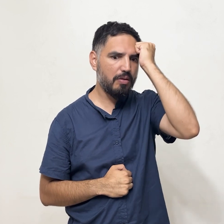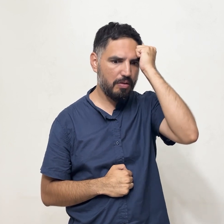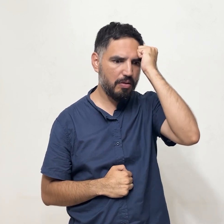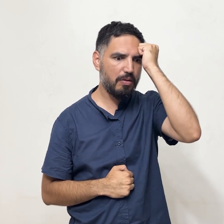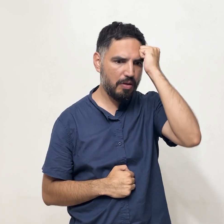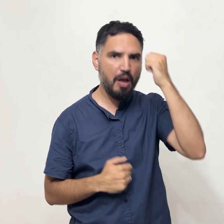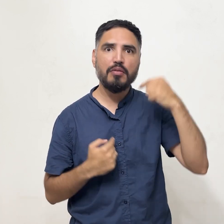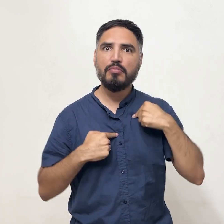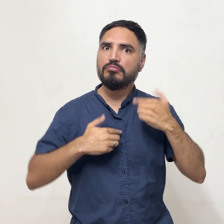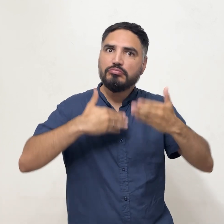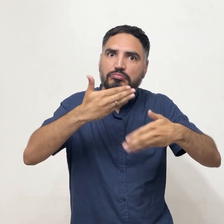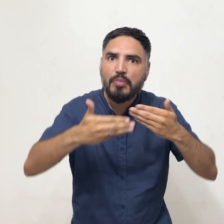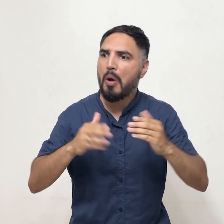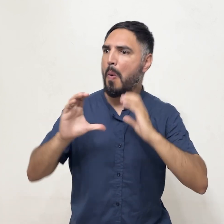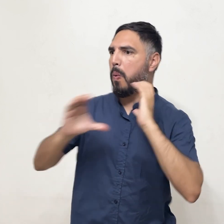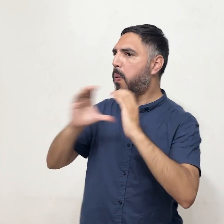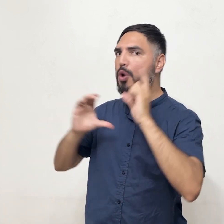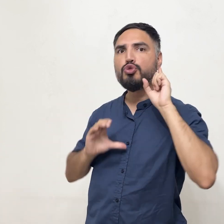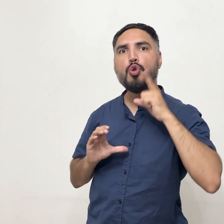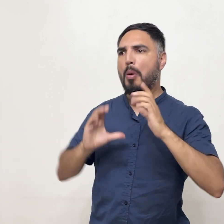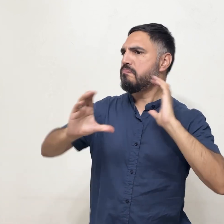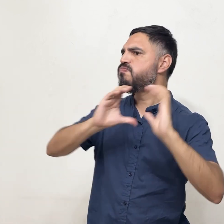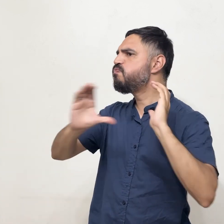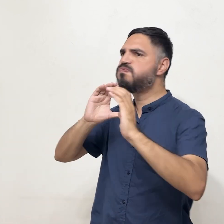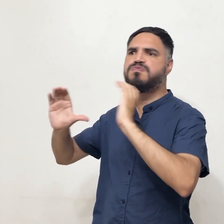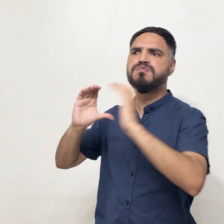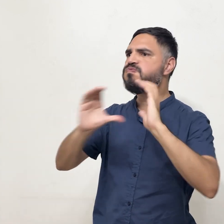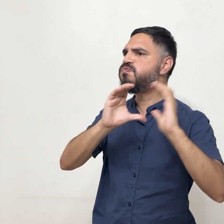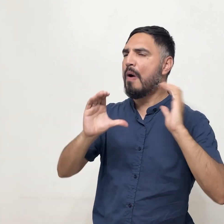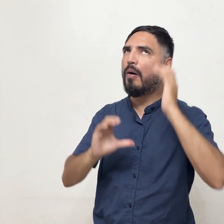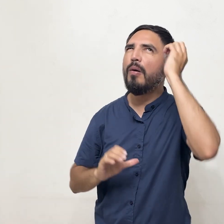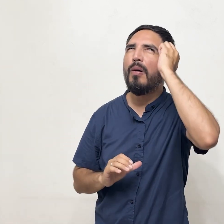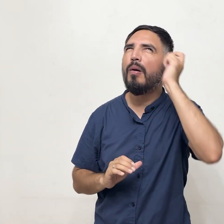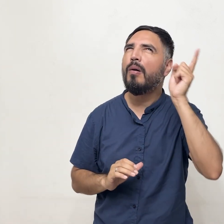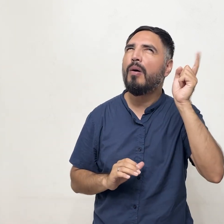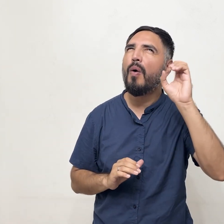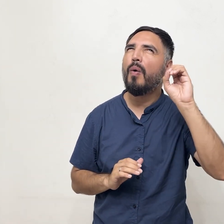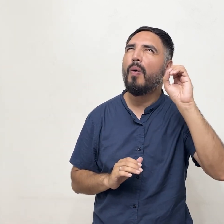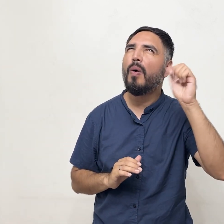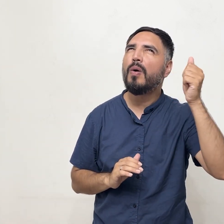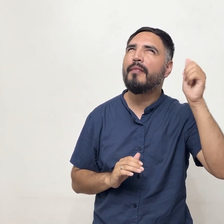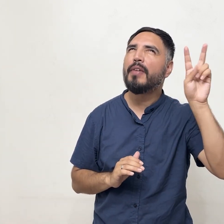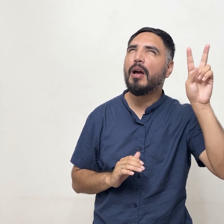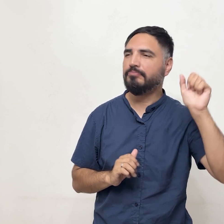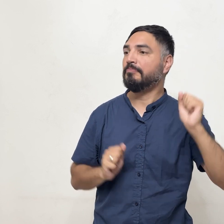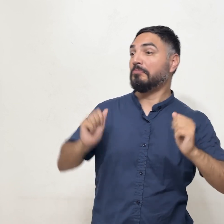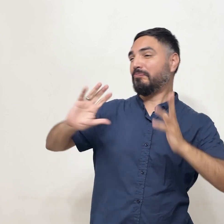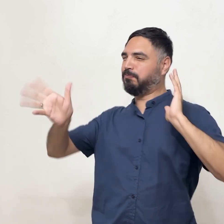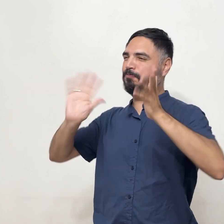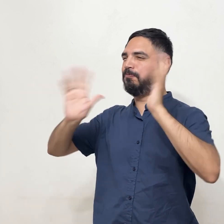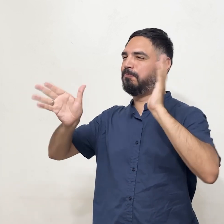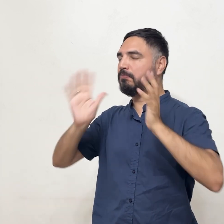aplicar ese patrón con los sordos al comunicarme con ellos y seguía esta idea. Y cada vez que me tocaba hablar me repetía mentalmente el